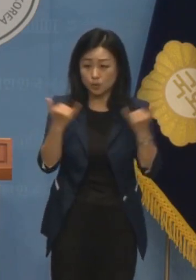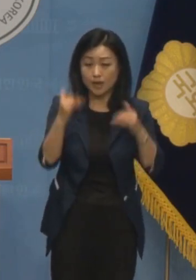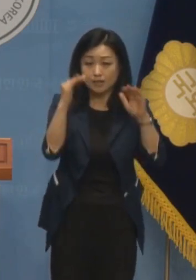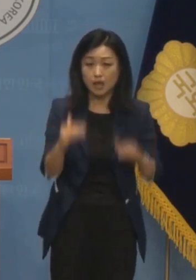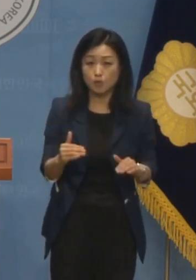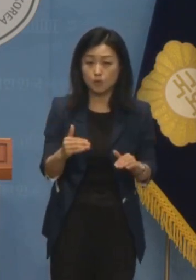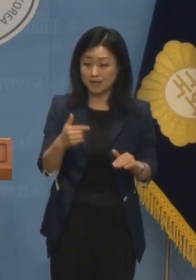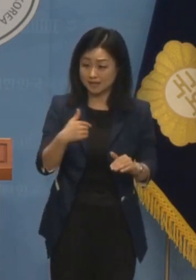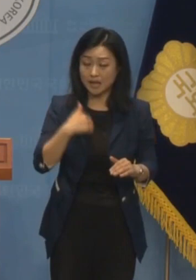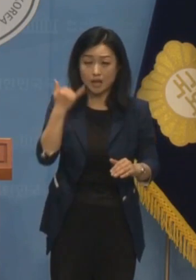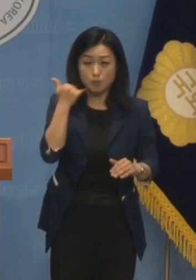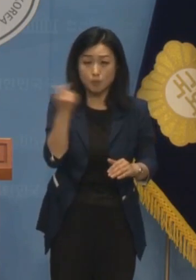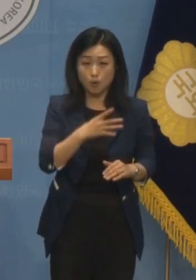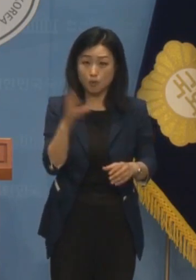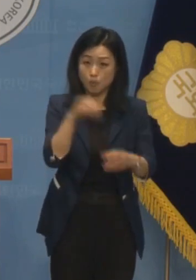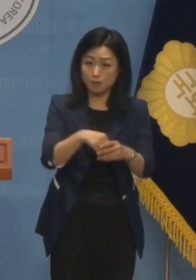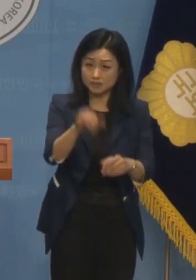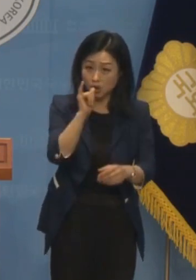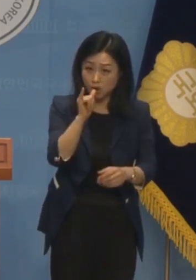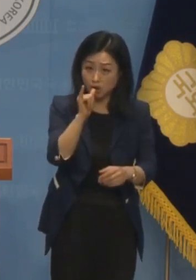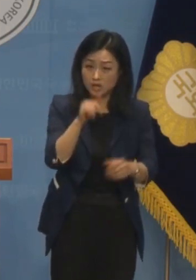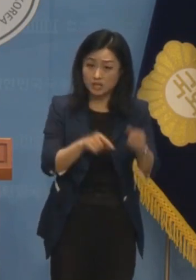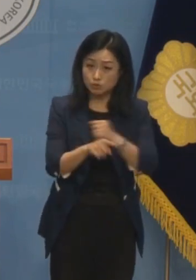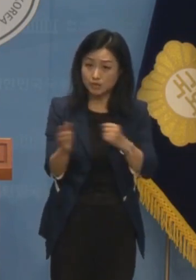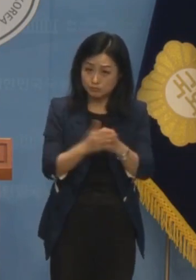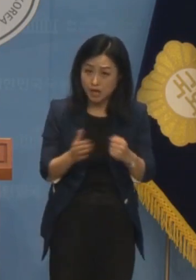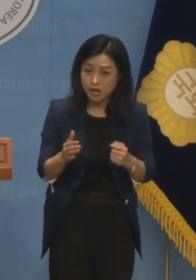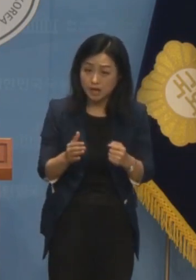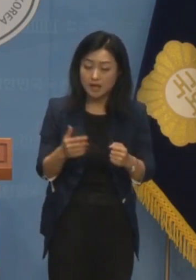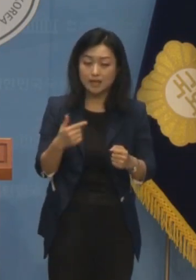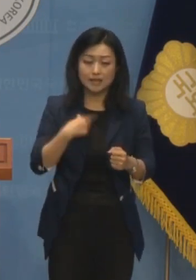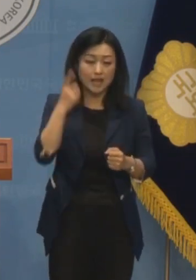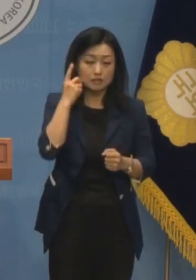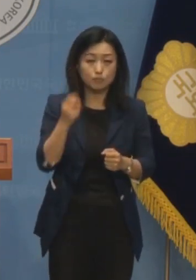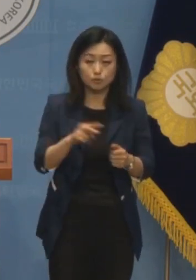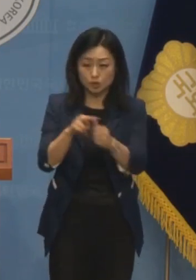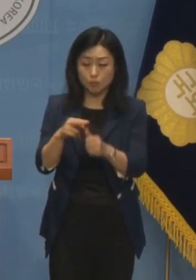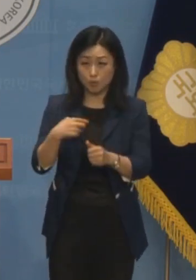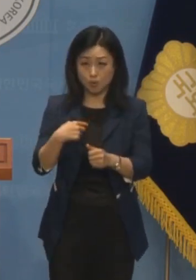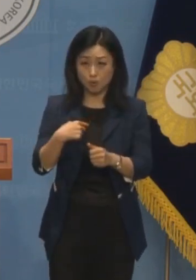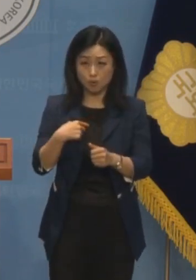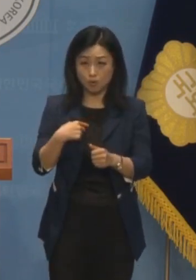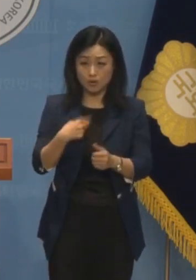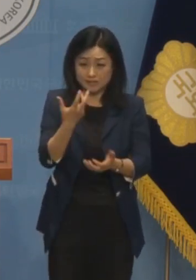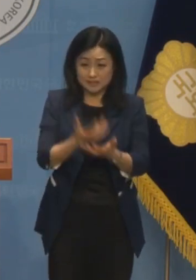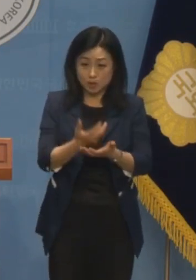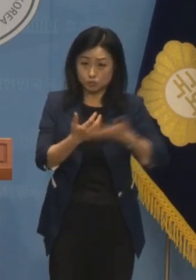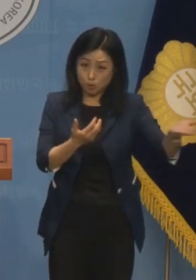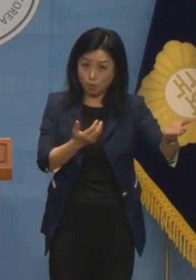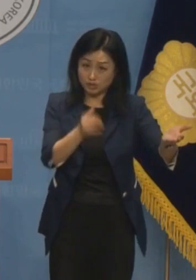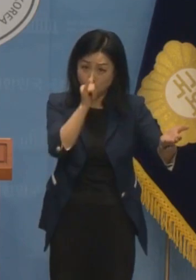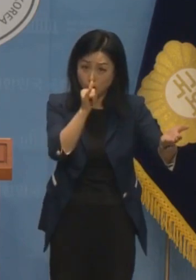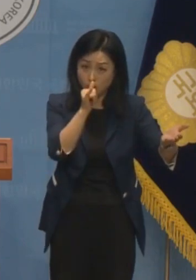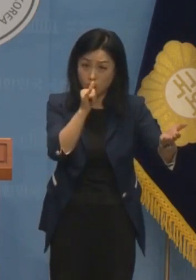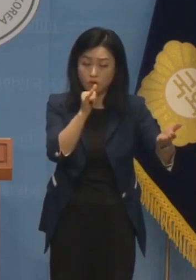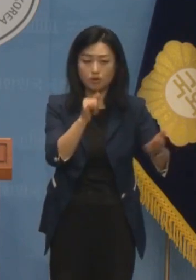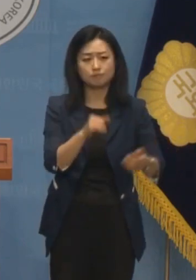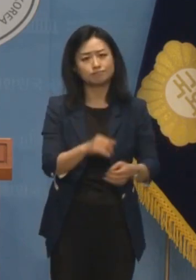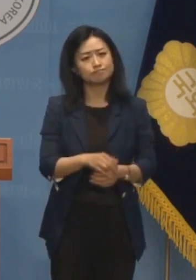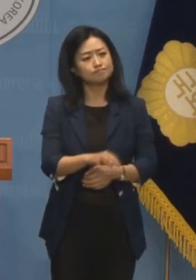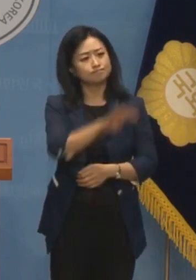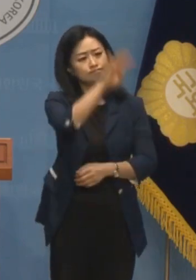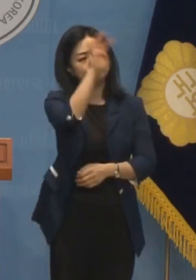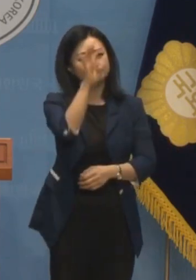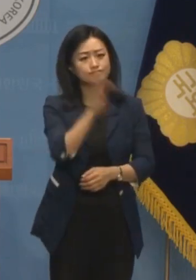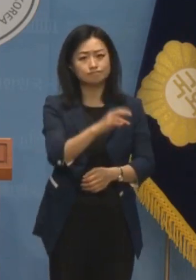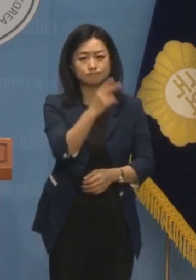목록에 전화번호가 포함되어 있었다는 이유만으로 전기통신사업자에게 통신자료를 요청한 것이라면